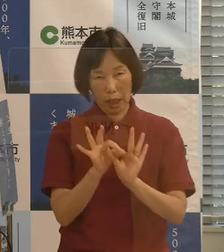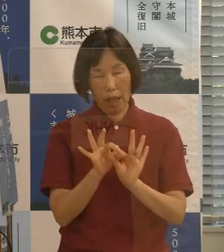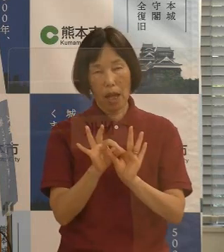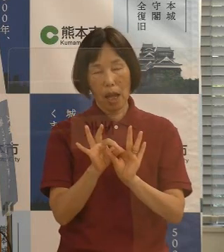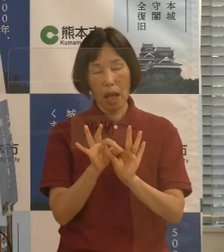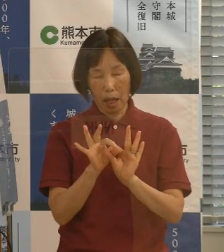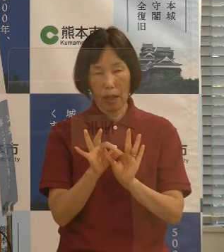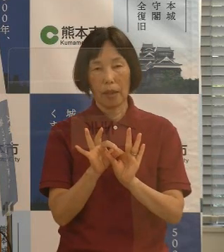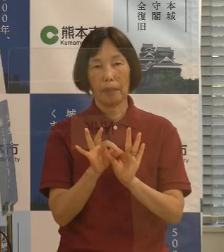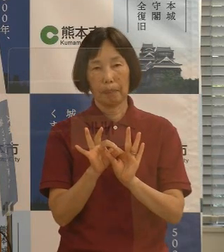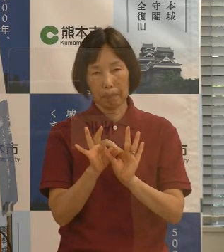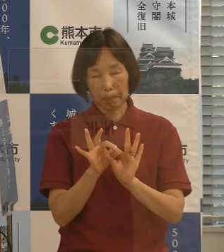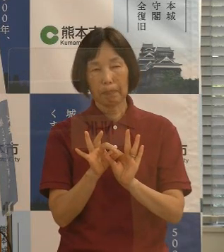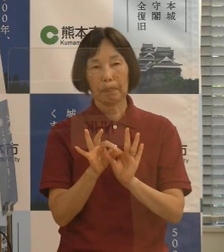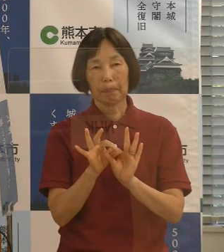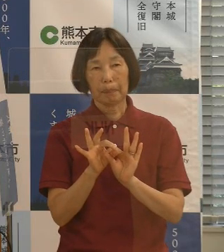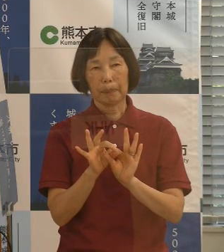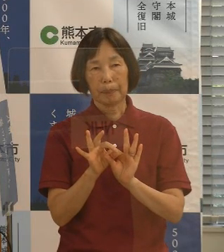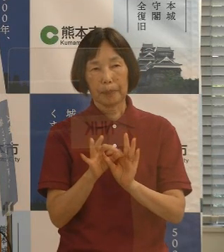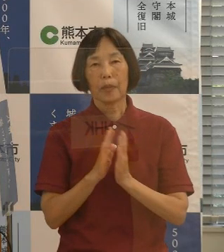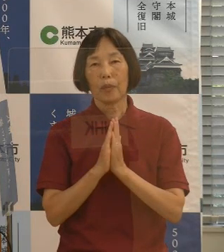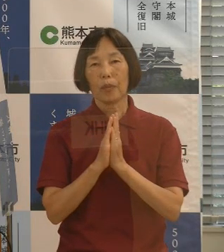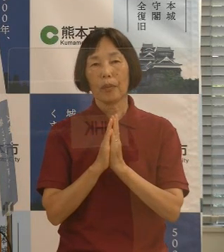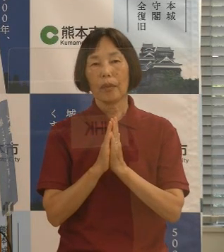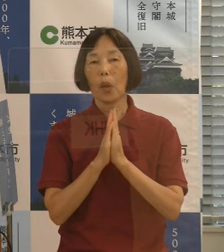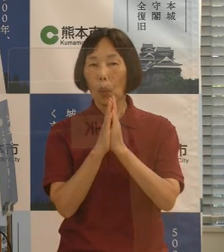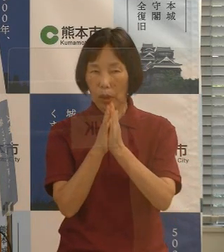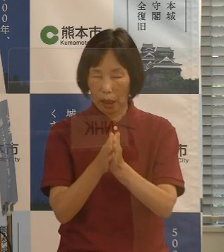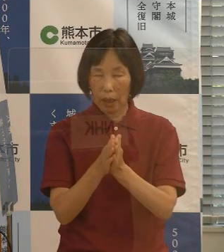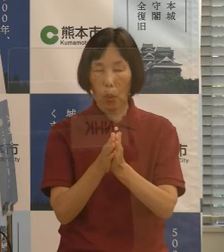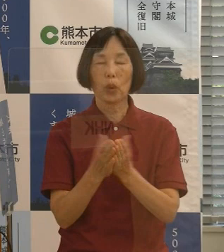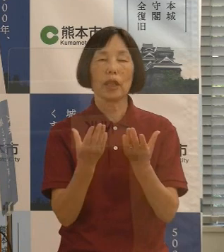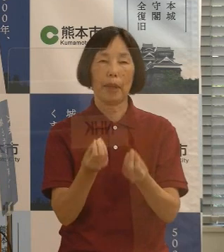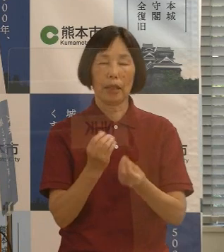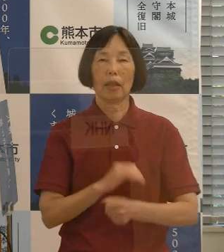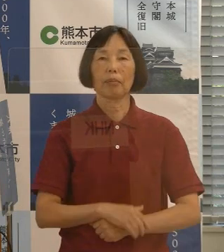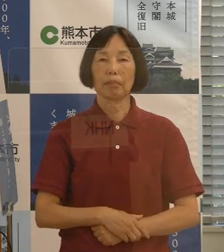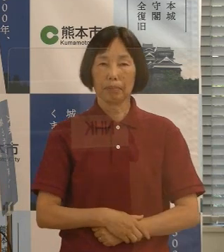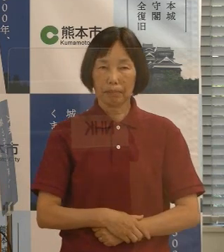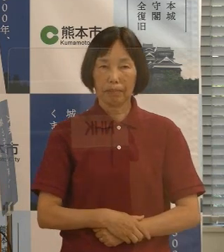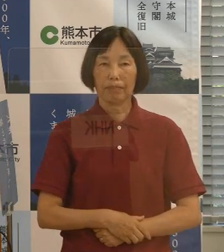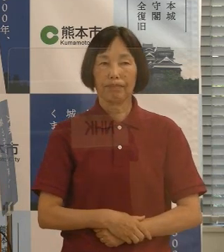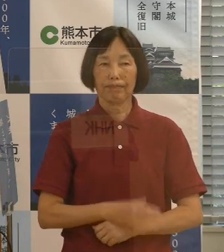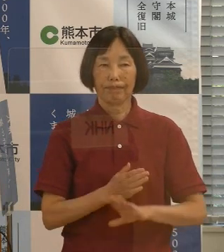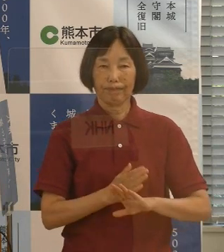私の方から、そういった要請をさせていただいているということです。